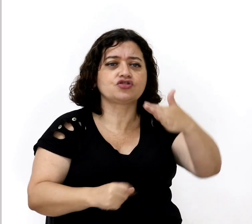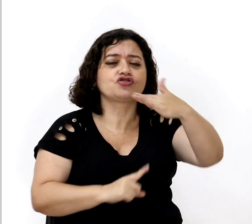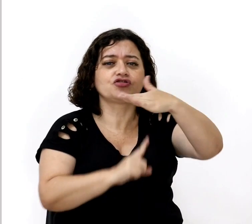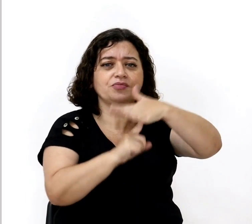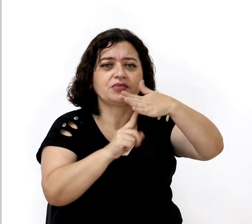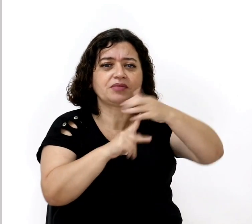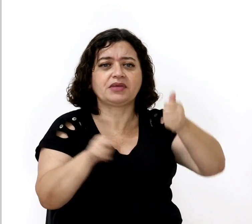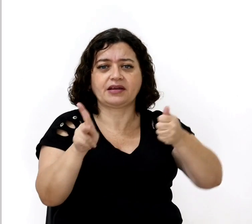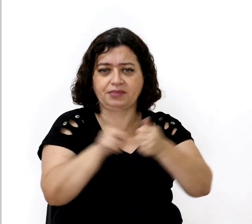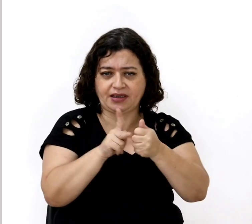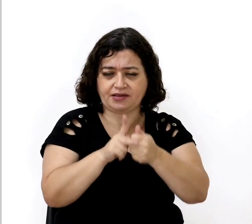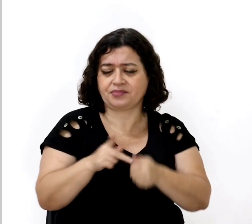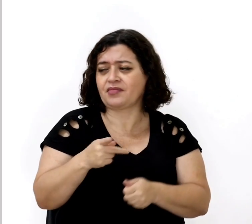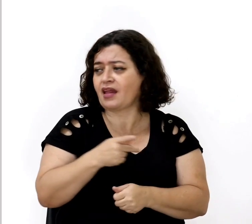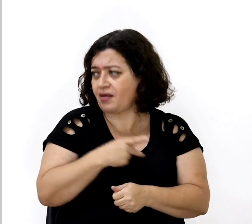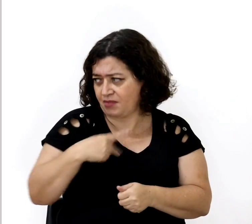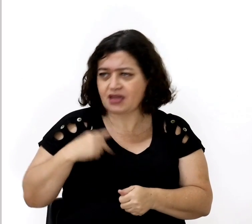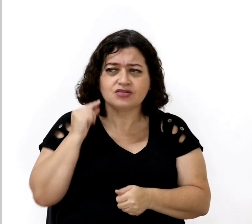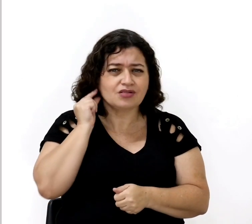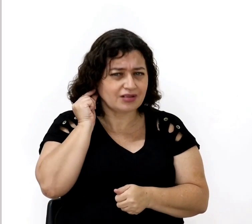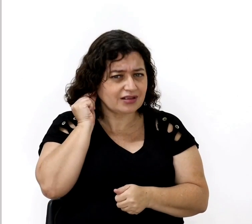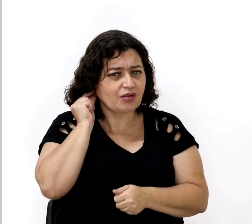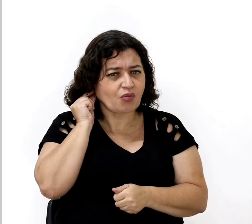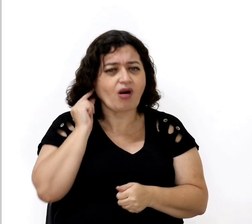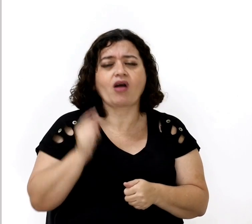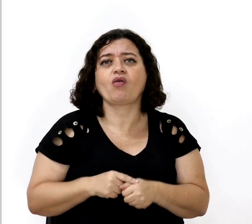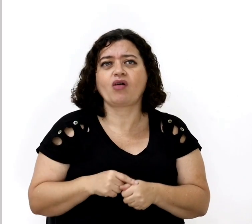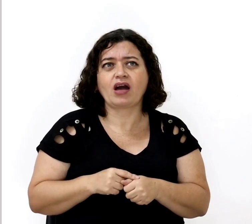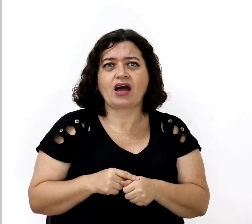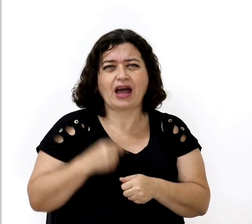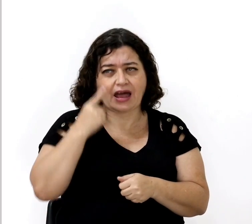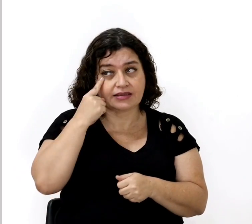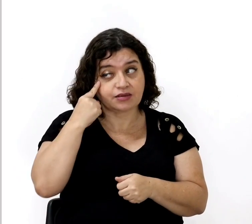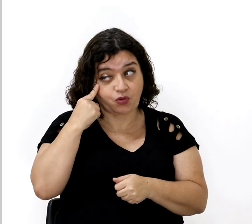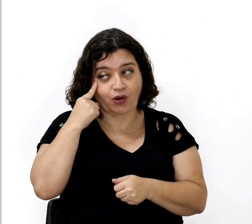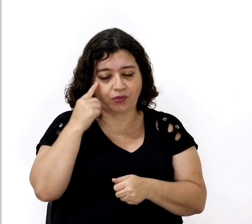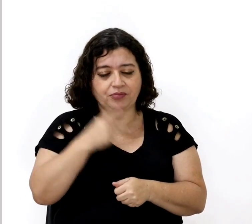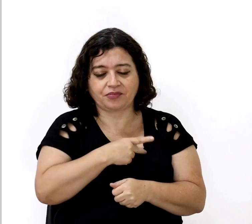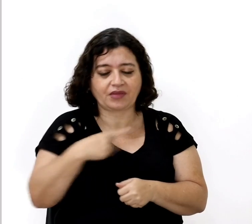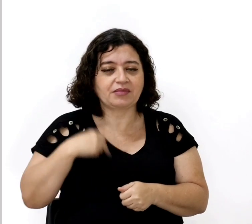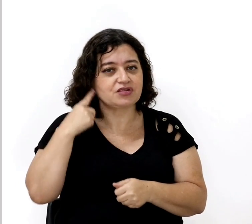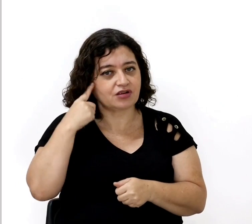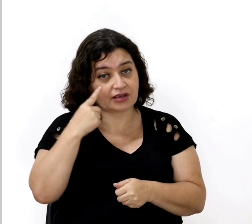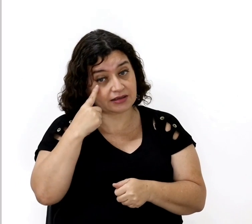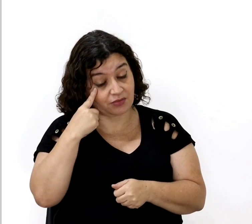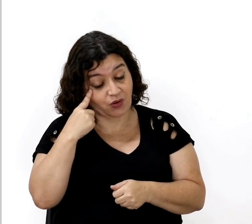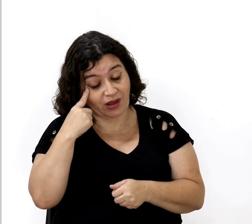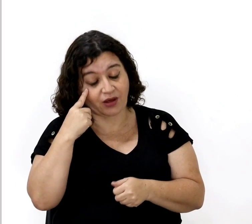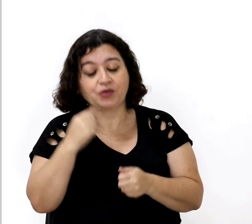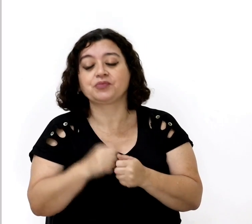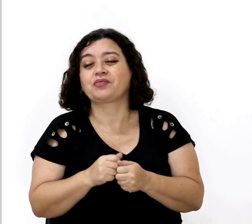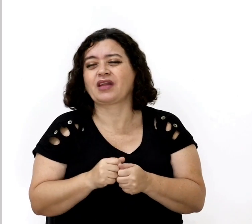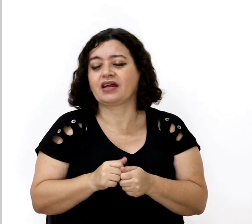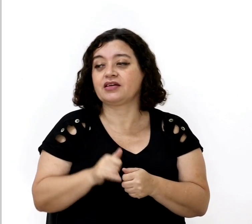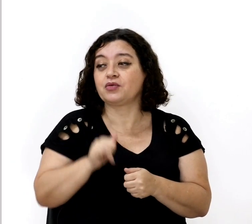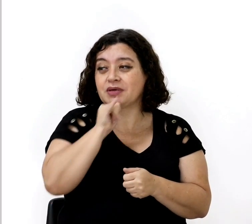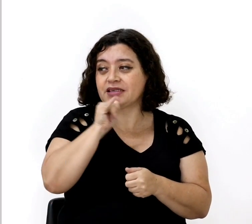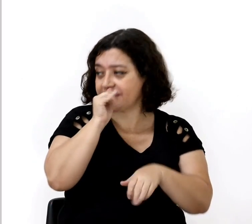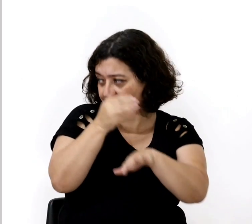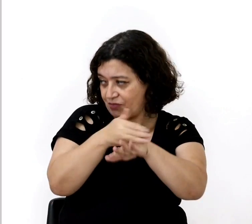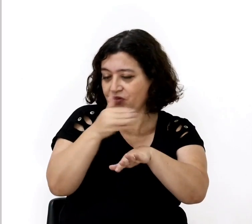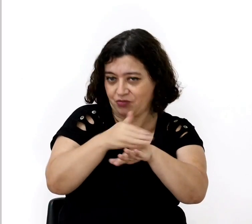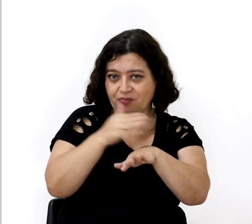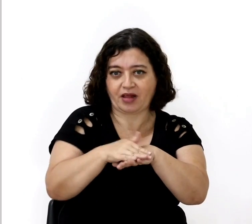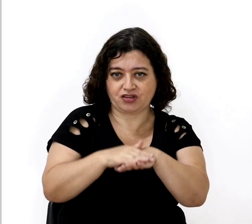Pastor Samuel, me permite aqui citar alguns exemplos práticos. E a gente poderia lembrar aqui, e se eu me empolgar aqui, você